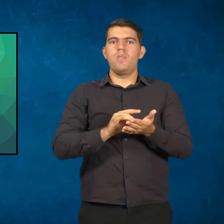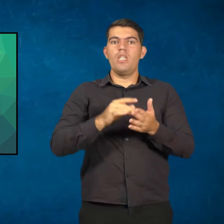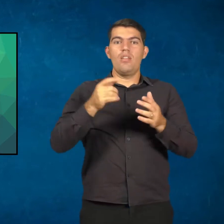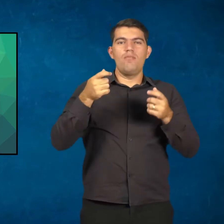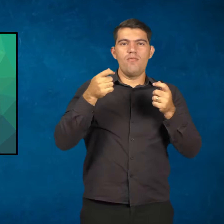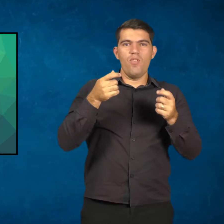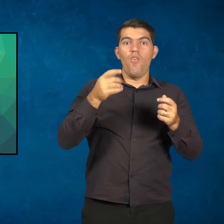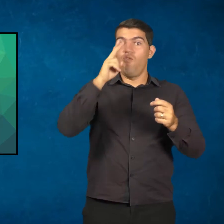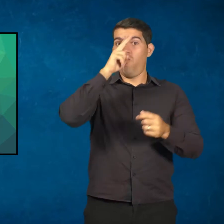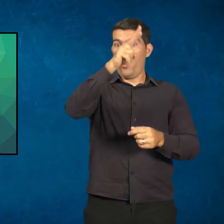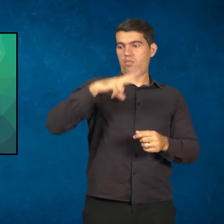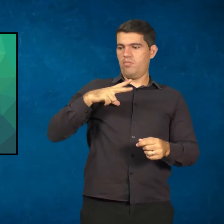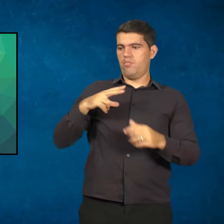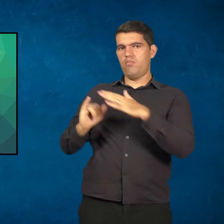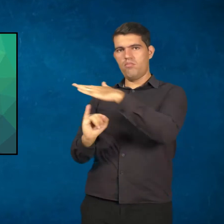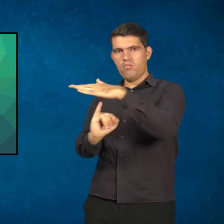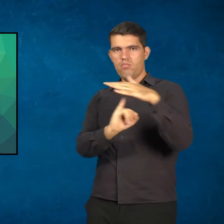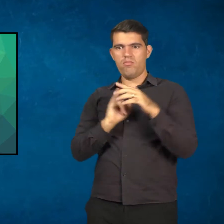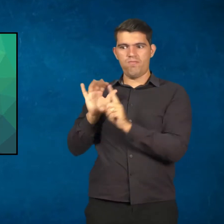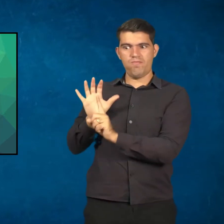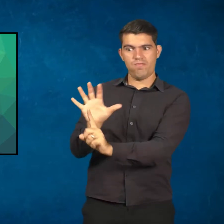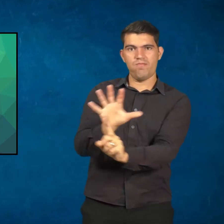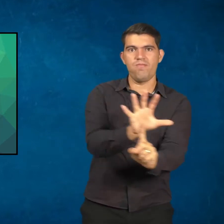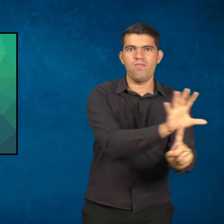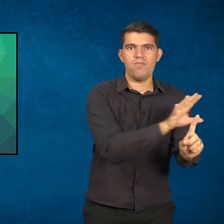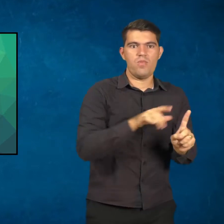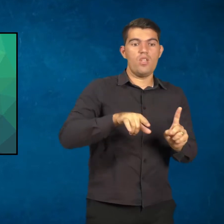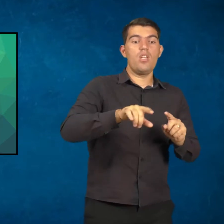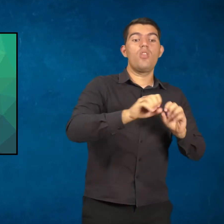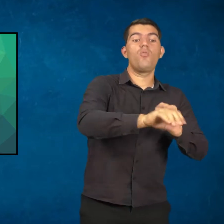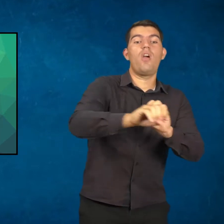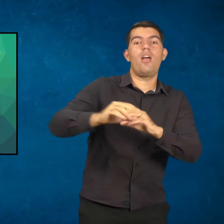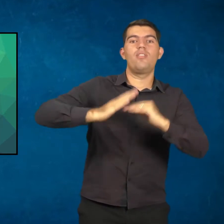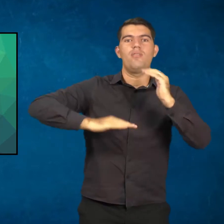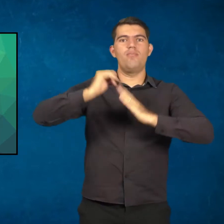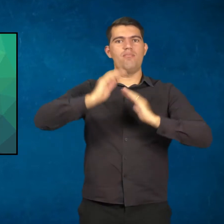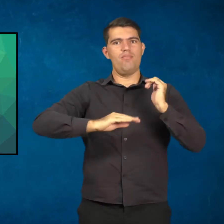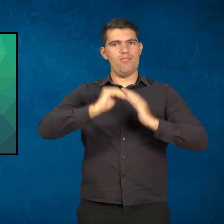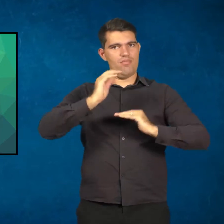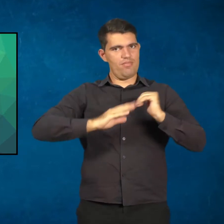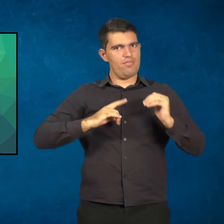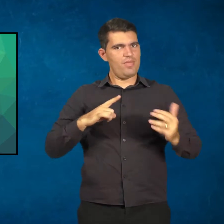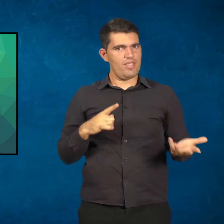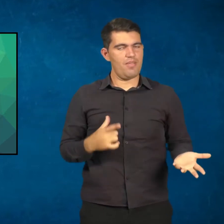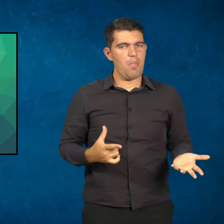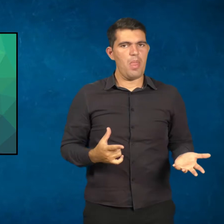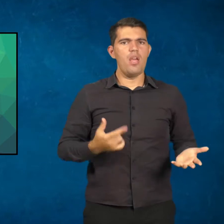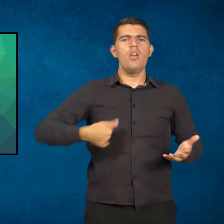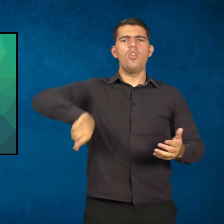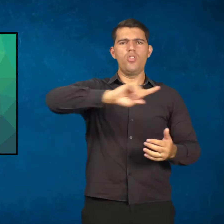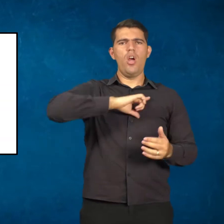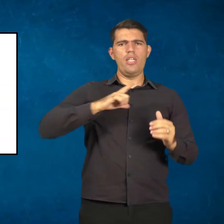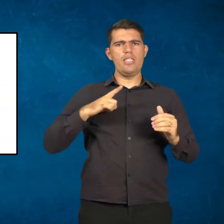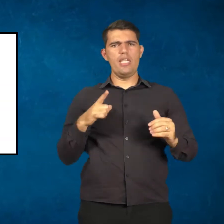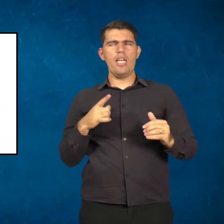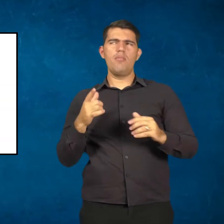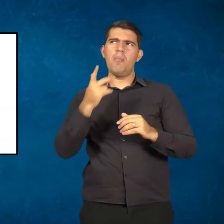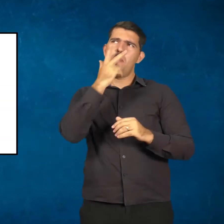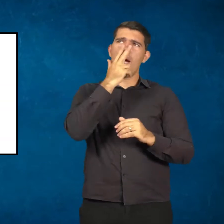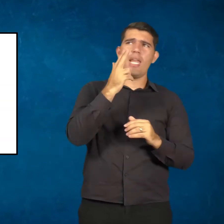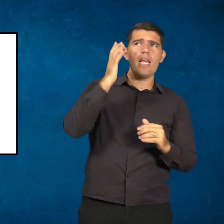das instituições privadas no cenário da educação profissional. Nós tínhamos uma previsão, né, de